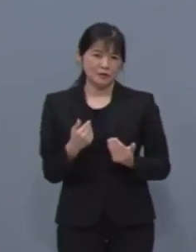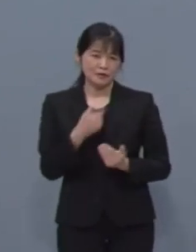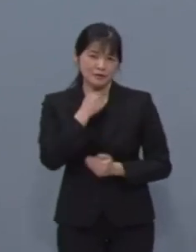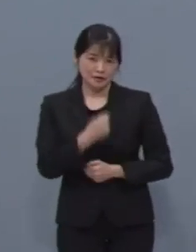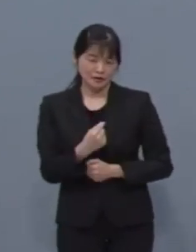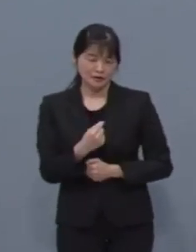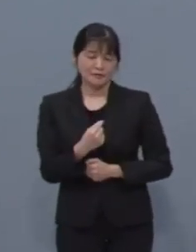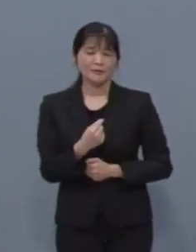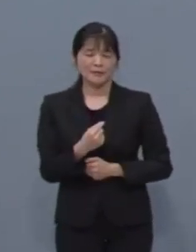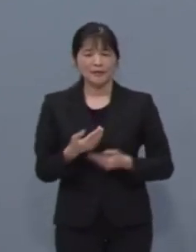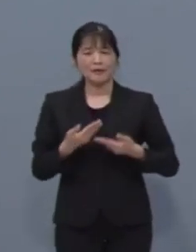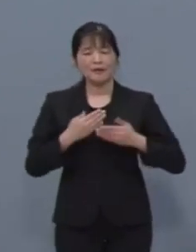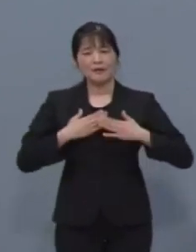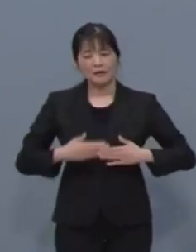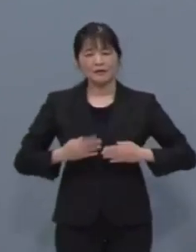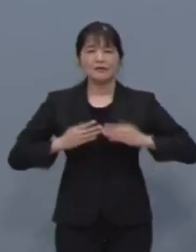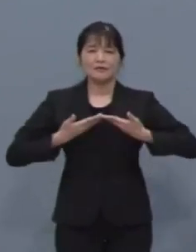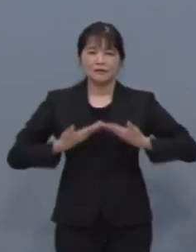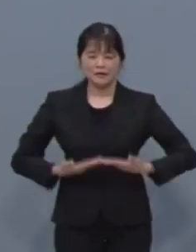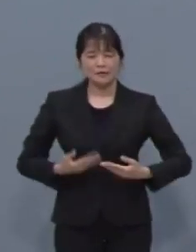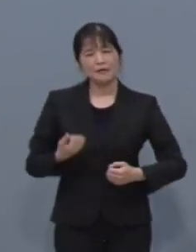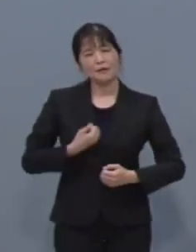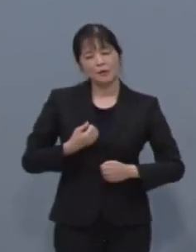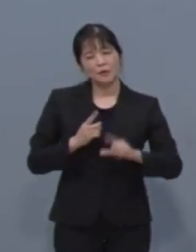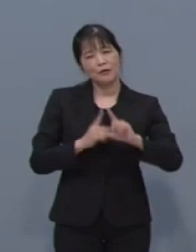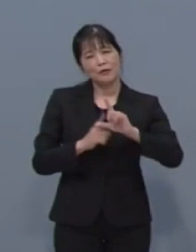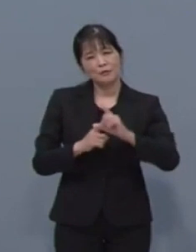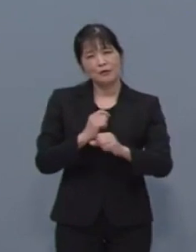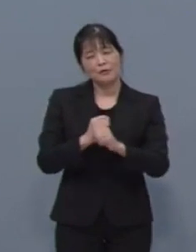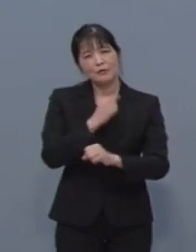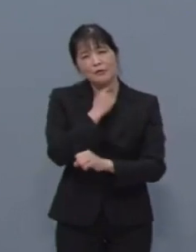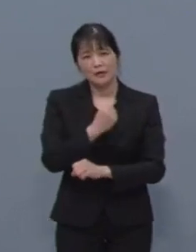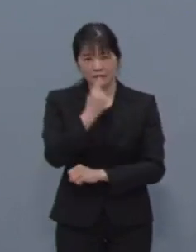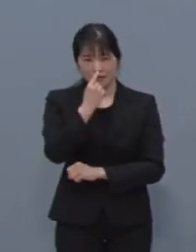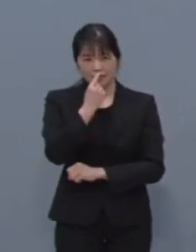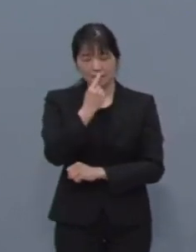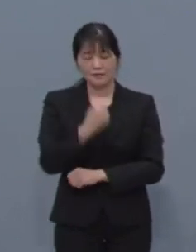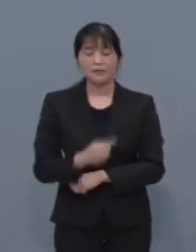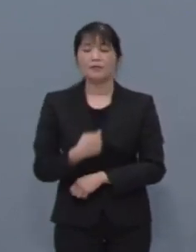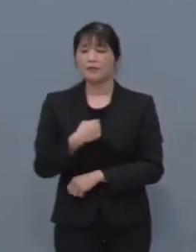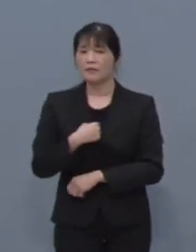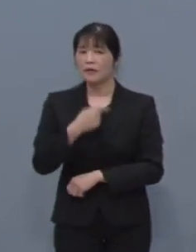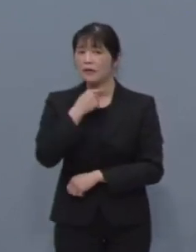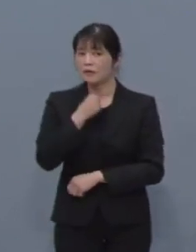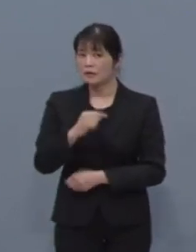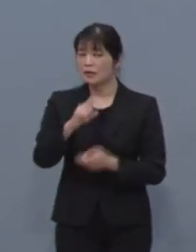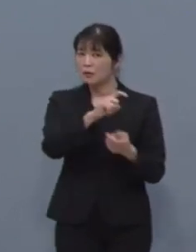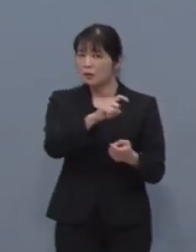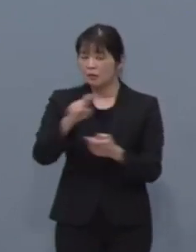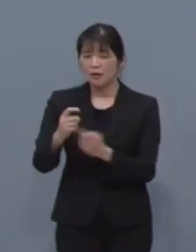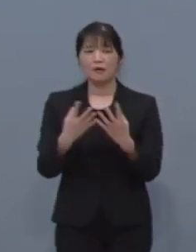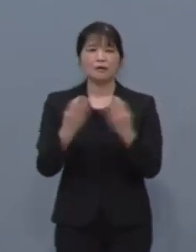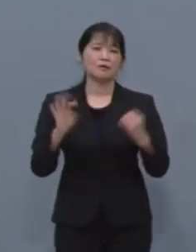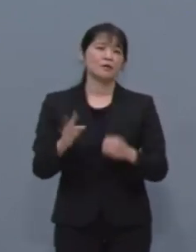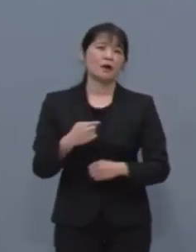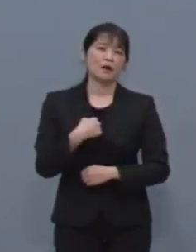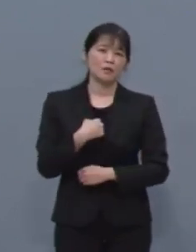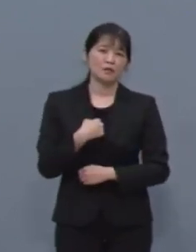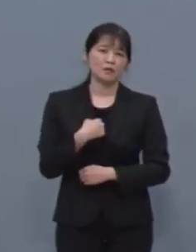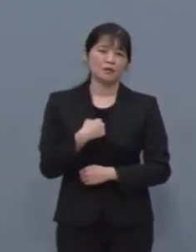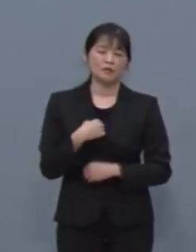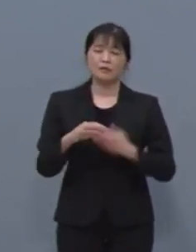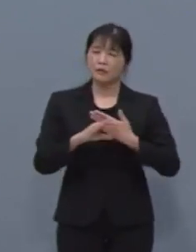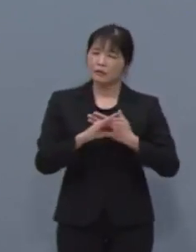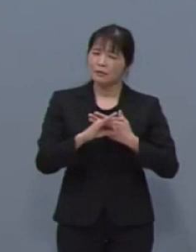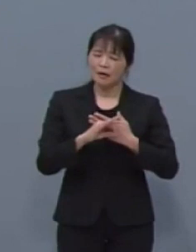安全でおもろい千葉県にはなりません沿って私の好きな言葉ばたくさんありますが例えば情けは人の